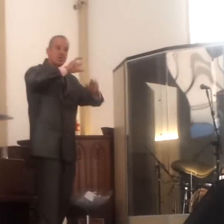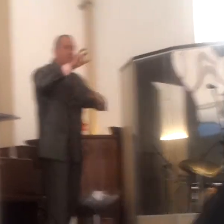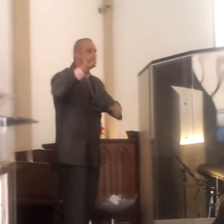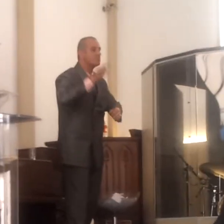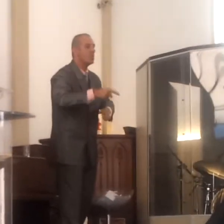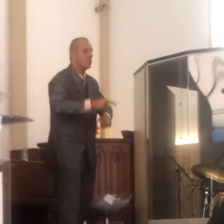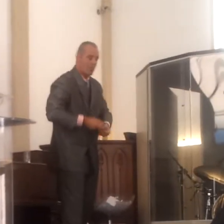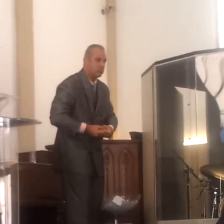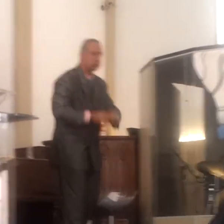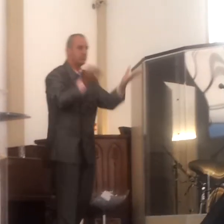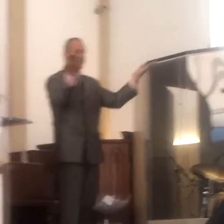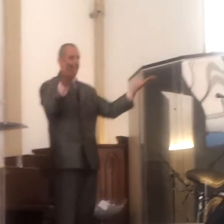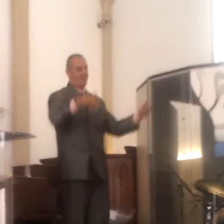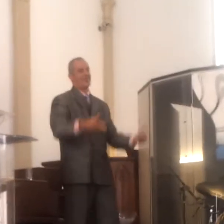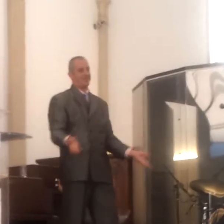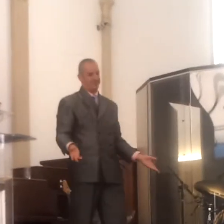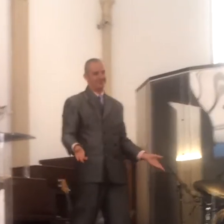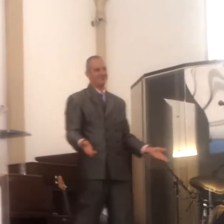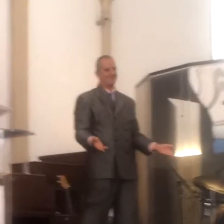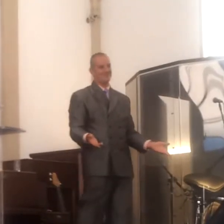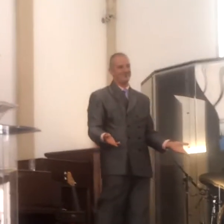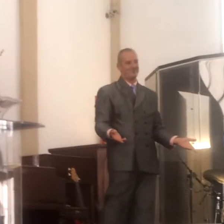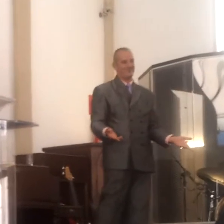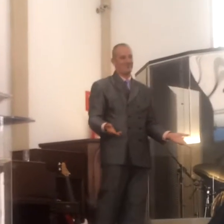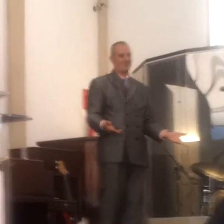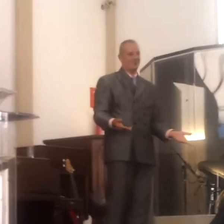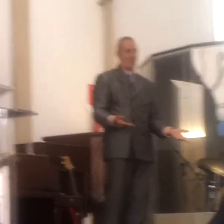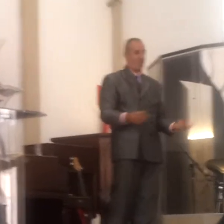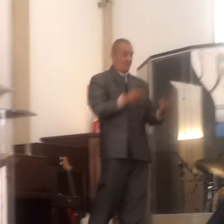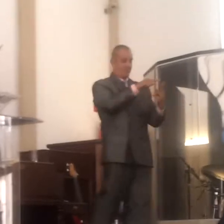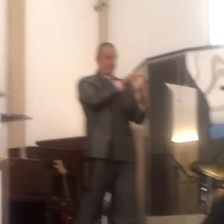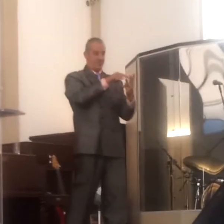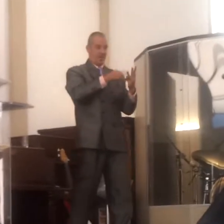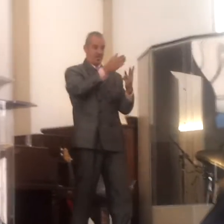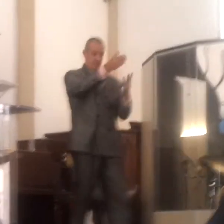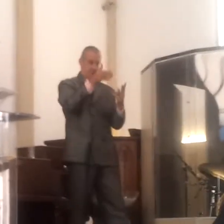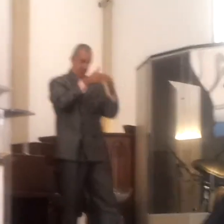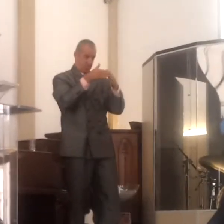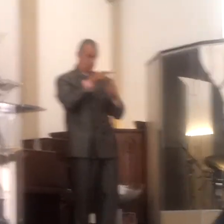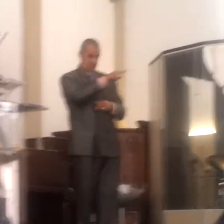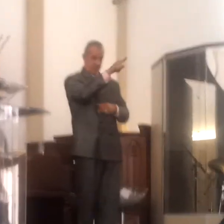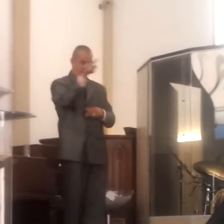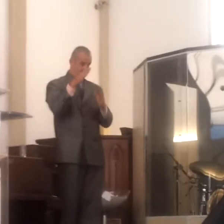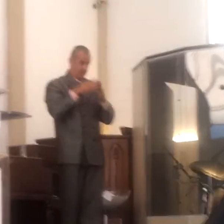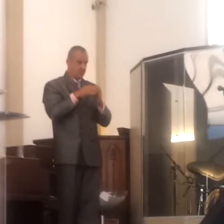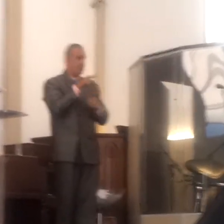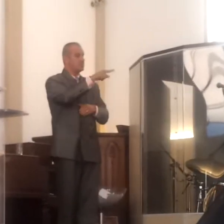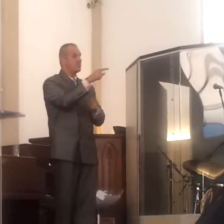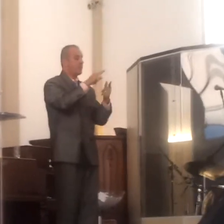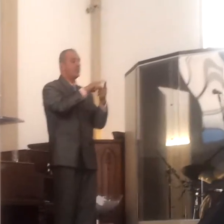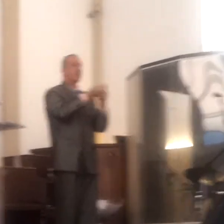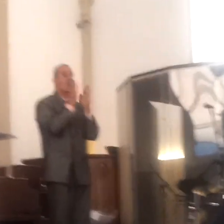Para isso, meus irmãos, nós precisamos ir fazendo os três pedidos das igrejas. Primeiro, oração.